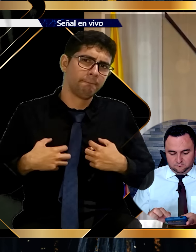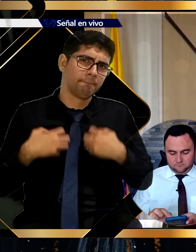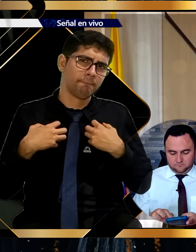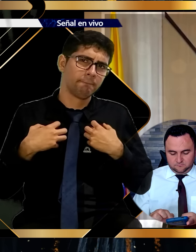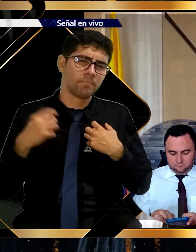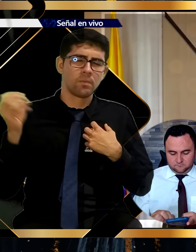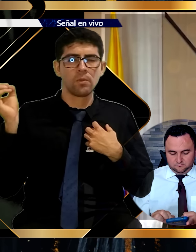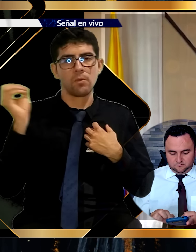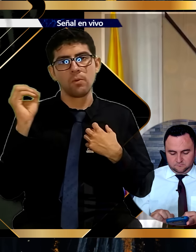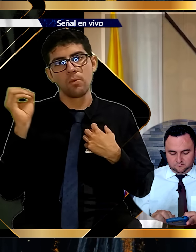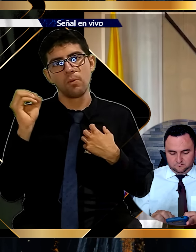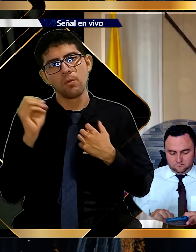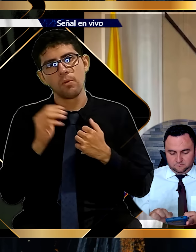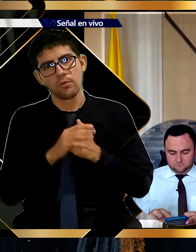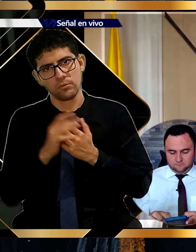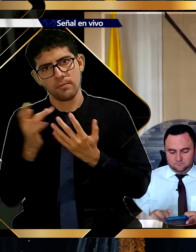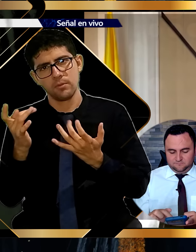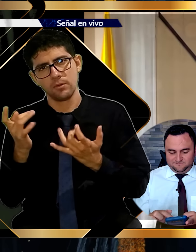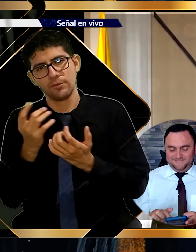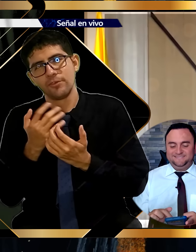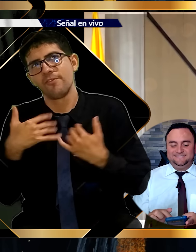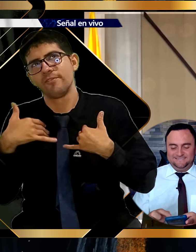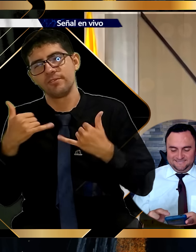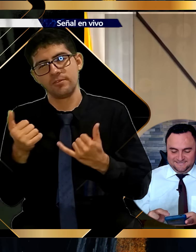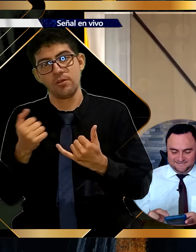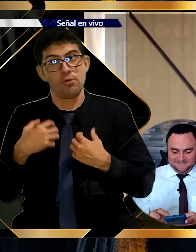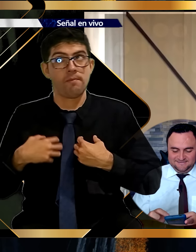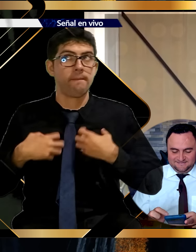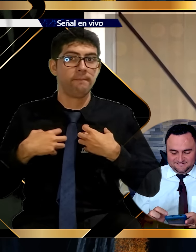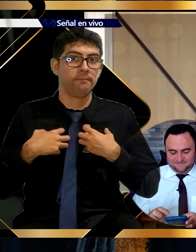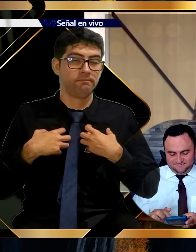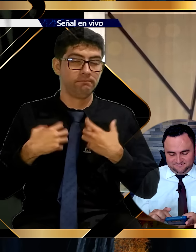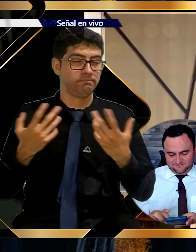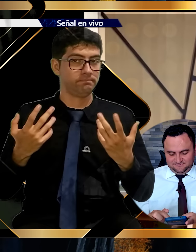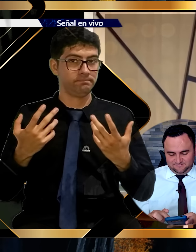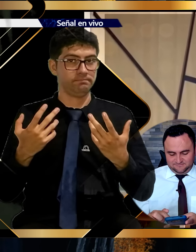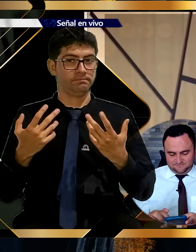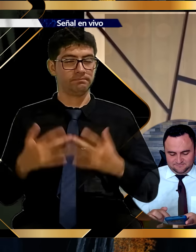Si Él viniera hoy, así es lindo, ¿verdad?